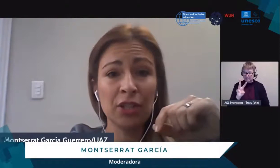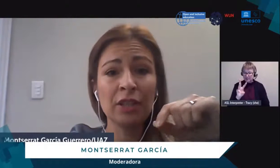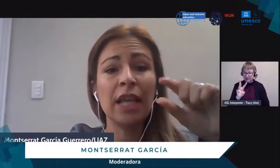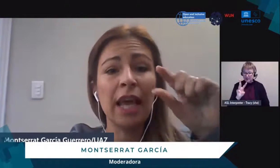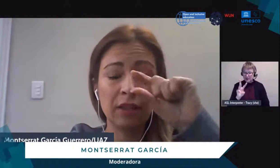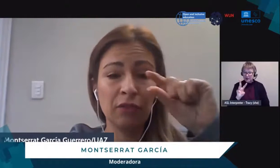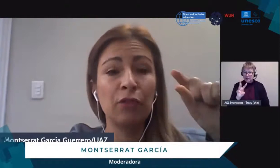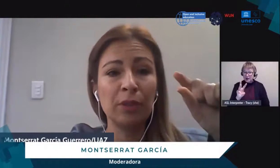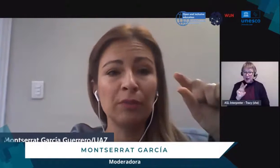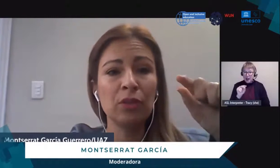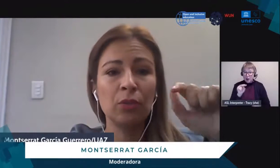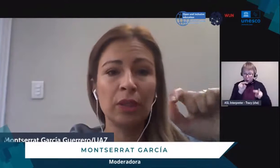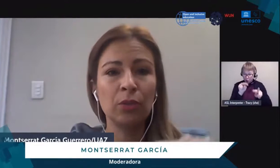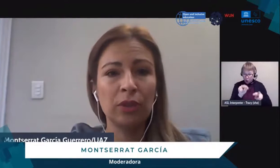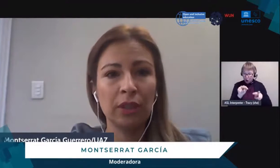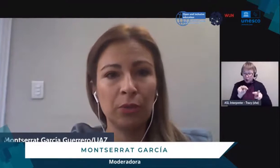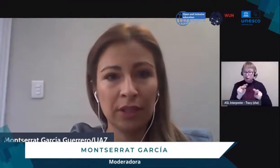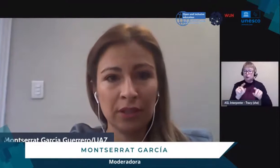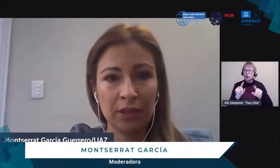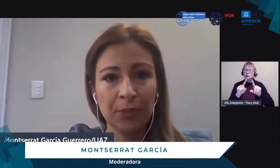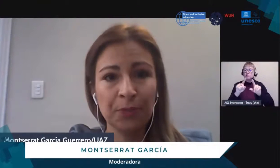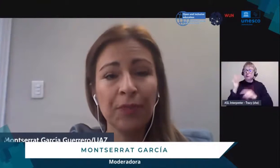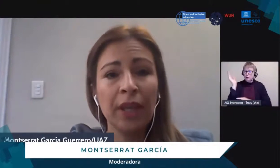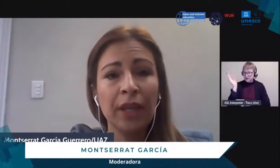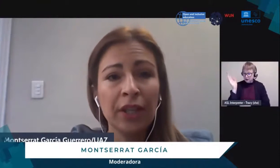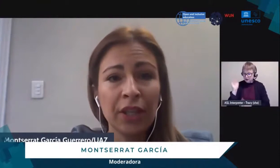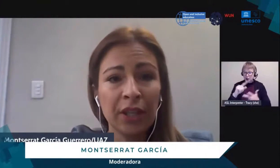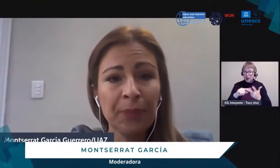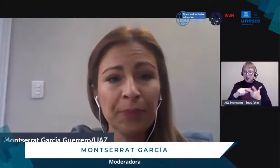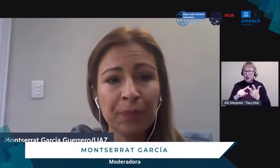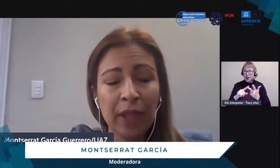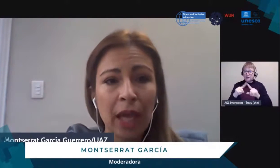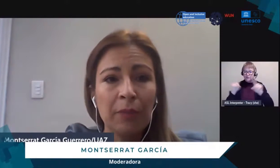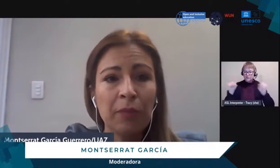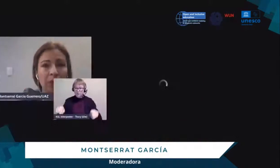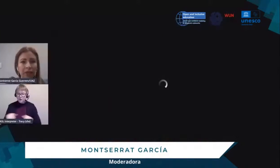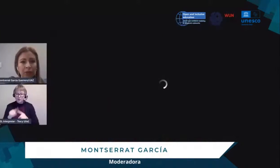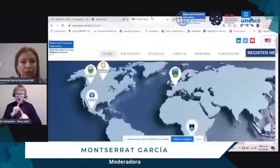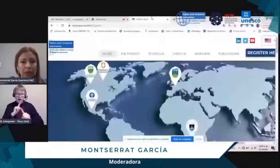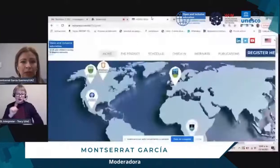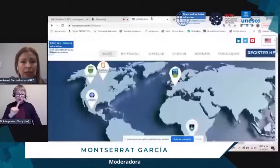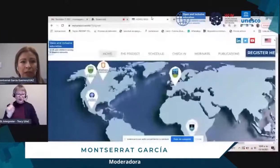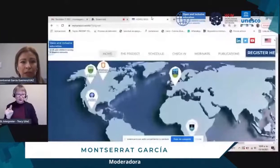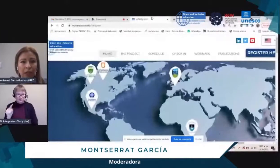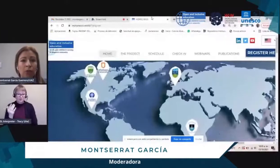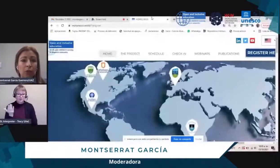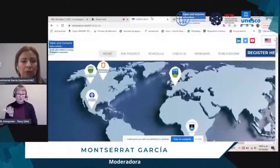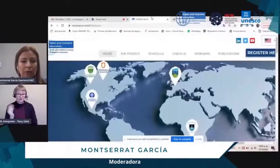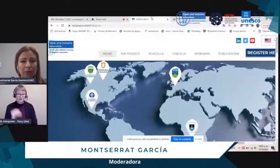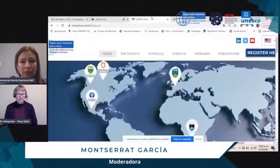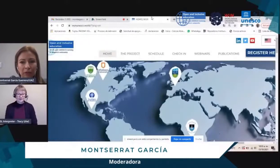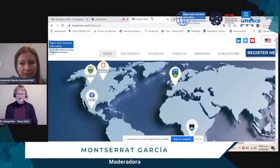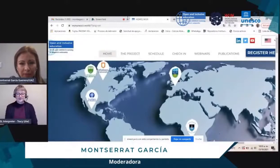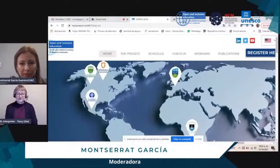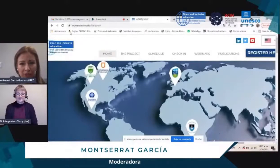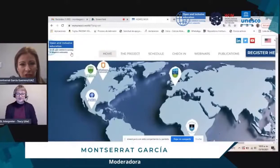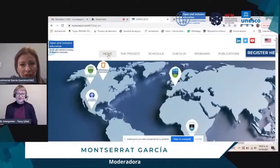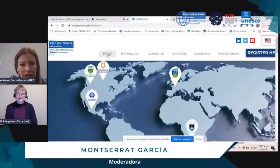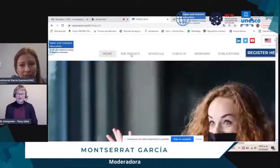los formatos para responder las preguntas. Aquí ahora voy a la página de WUN y